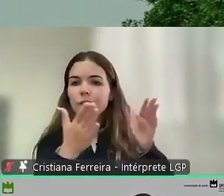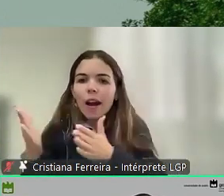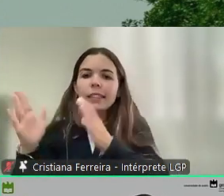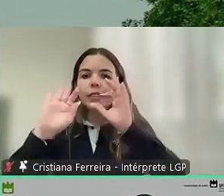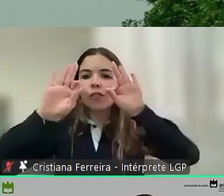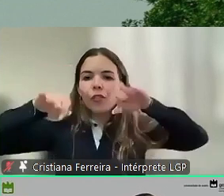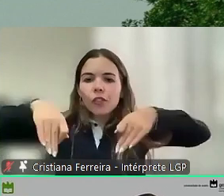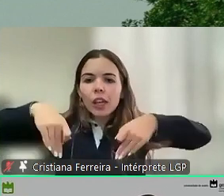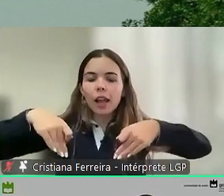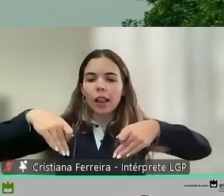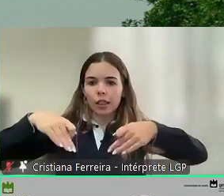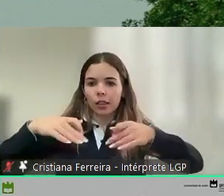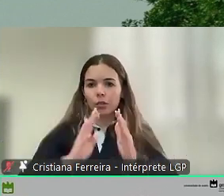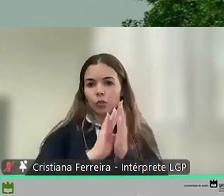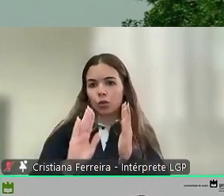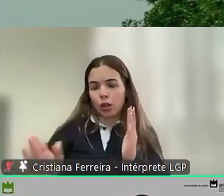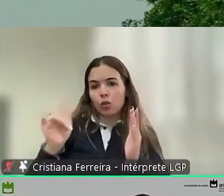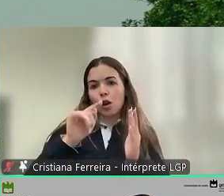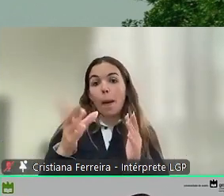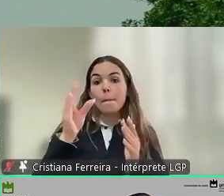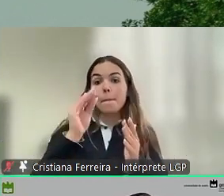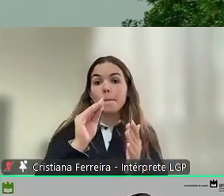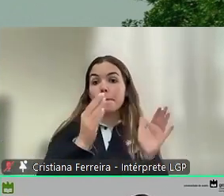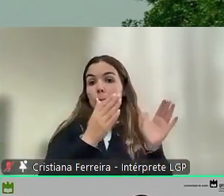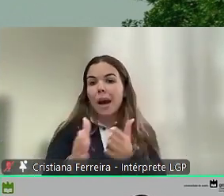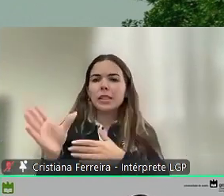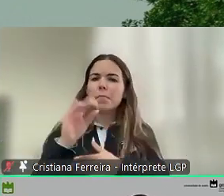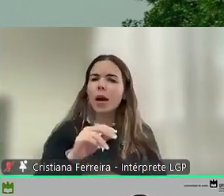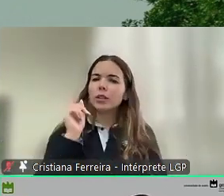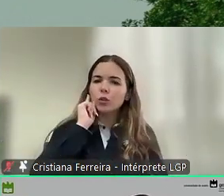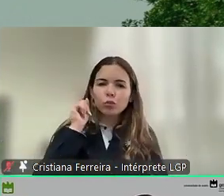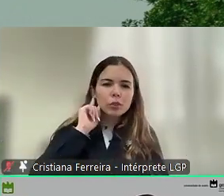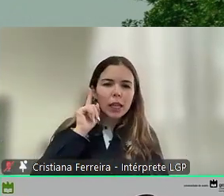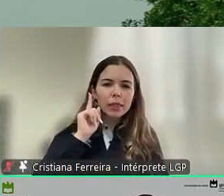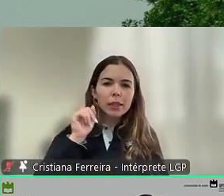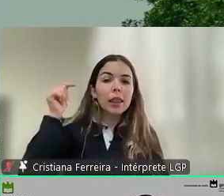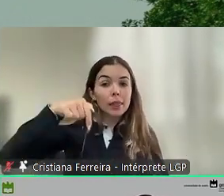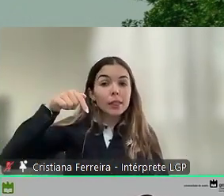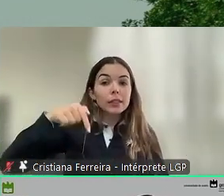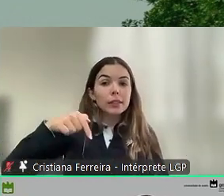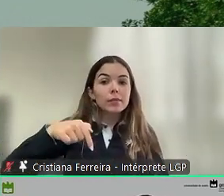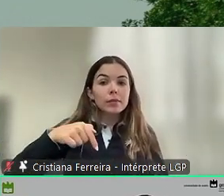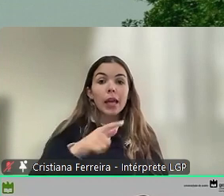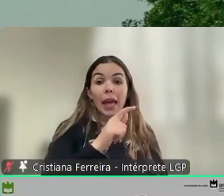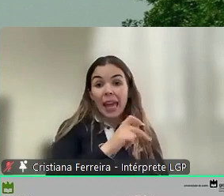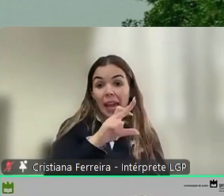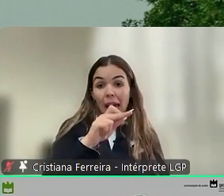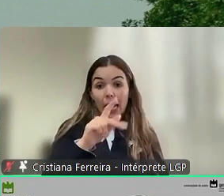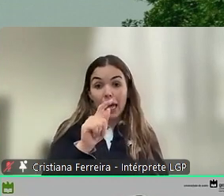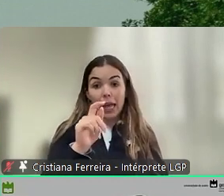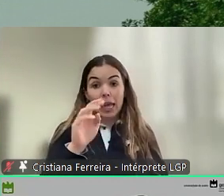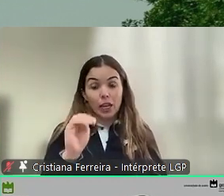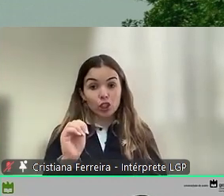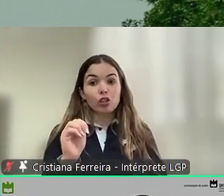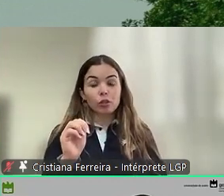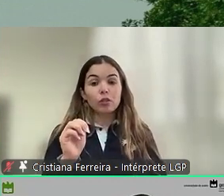que essa é a parte mais importante daqui que eu quereria focar. E, enquanto as ERAs são chamadas